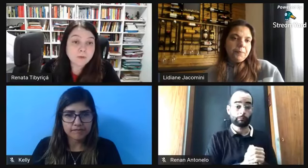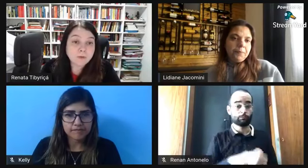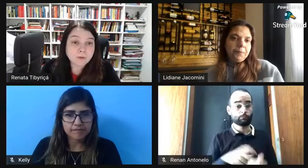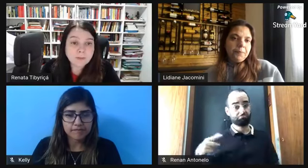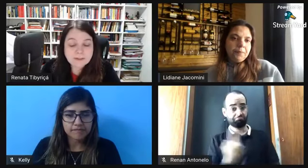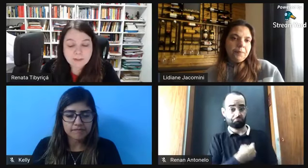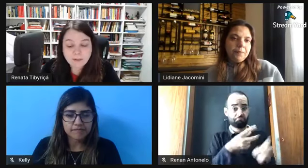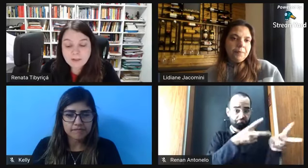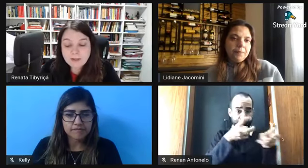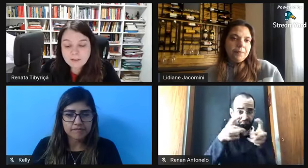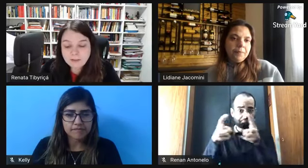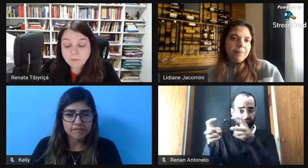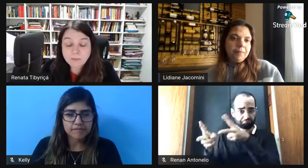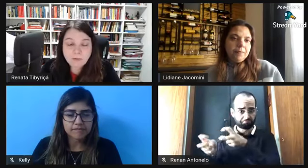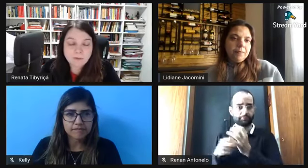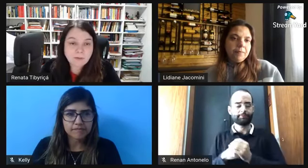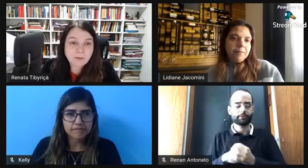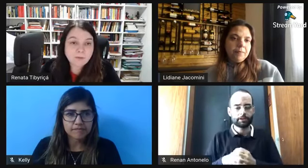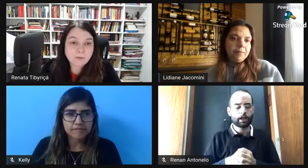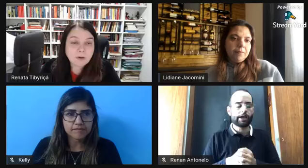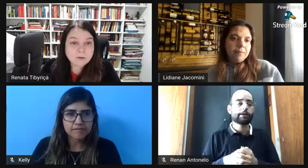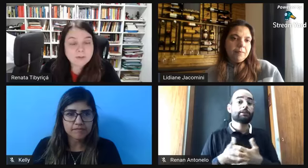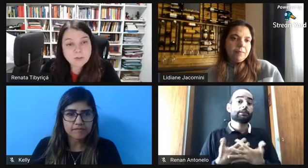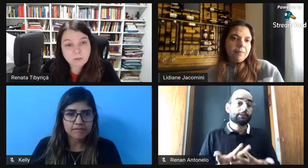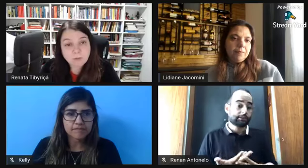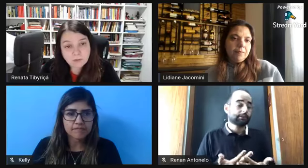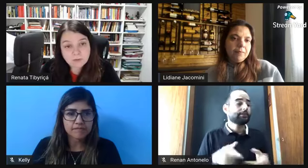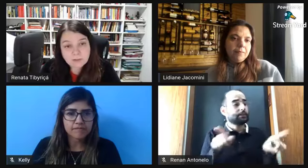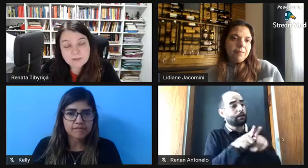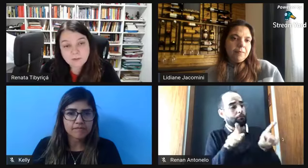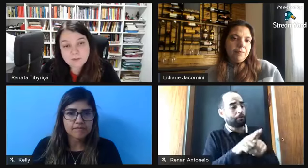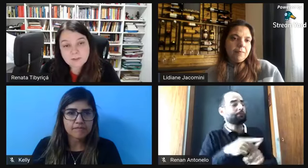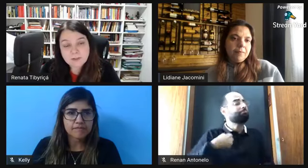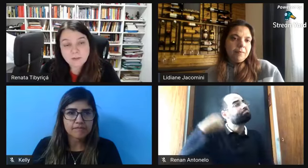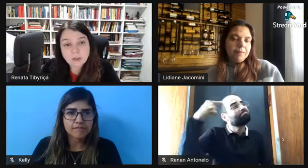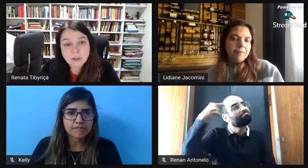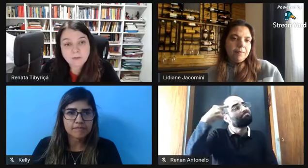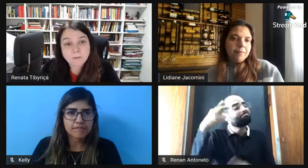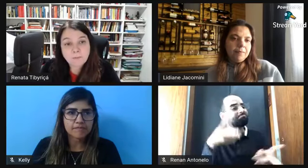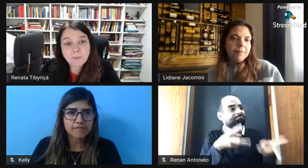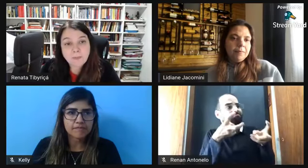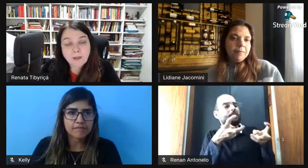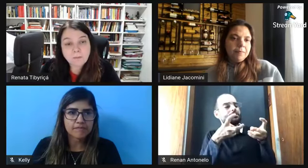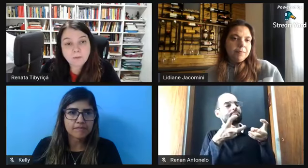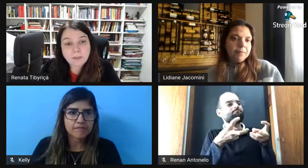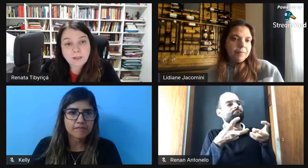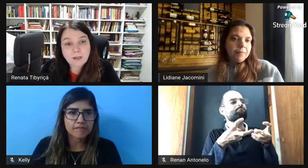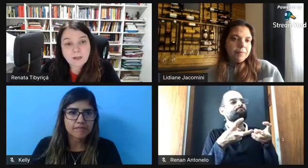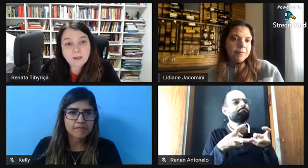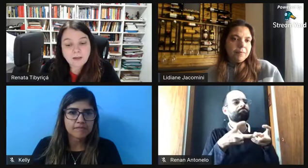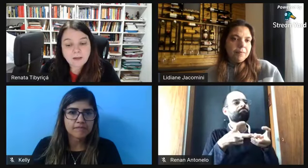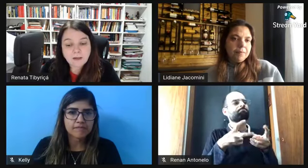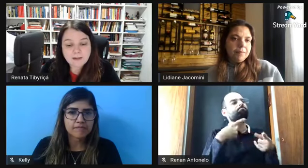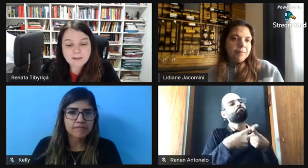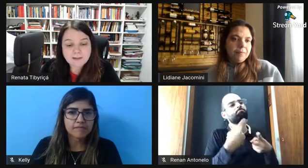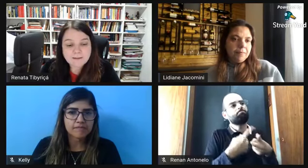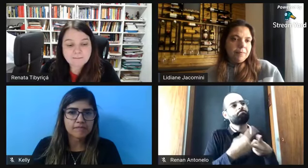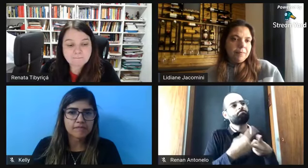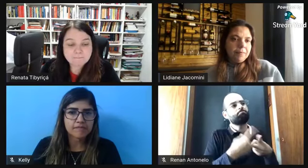tem visto acontecer. E uma coisa que me chamou muita atenção nesse sentido é